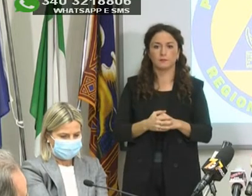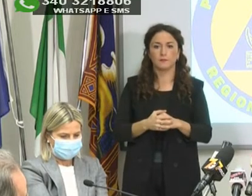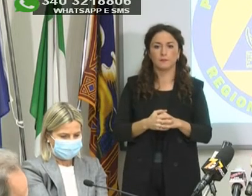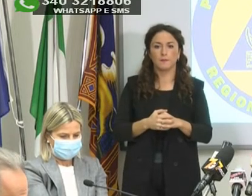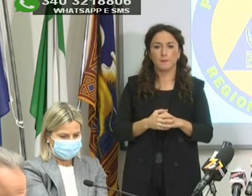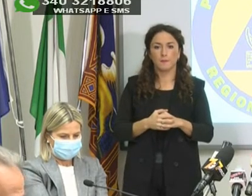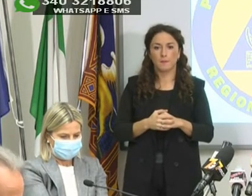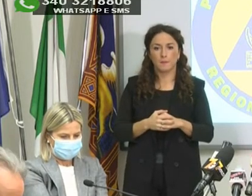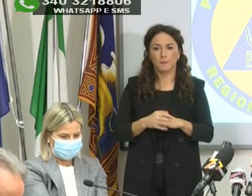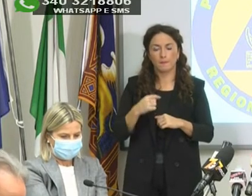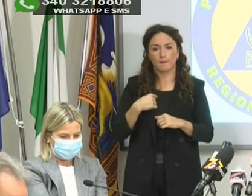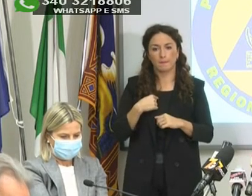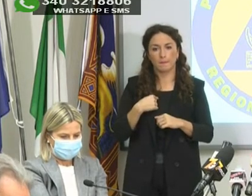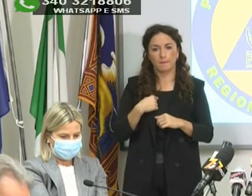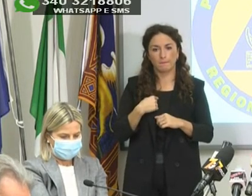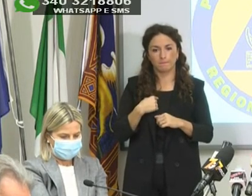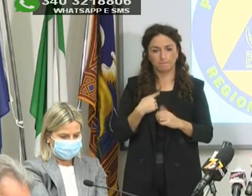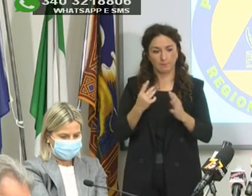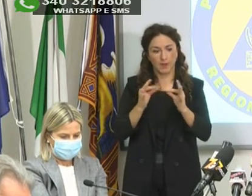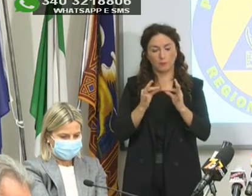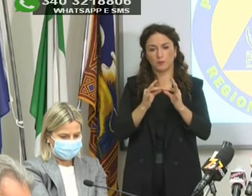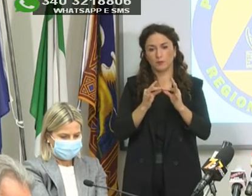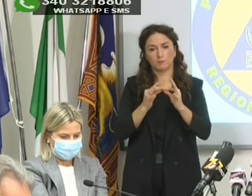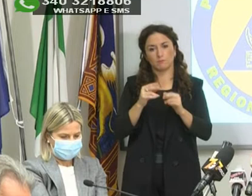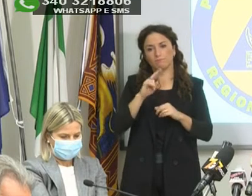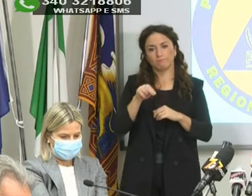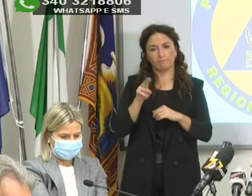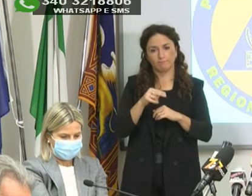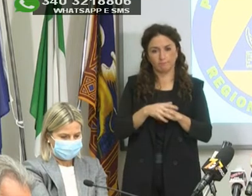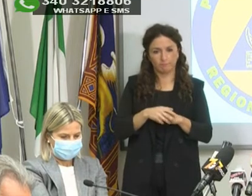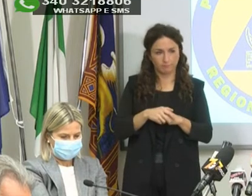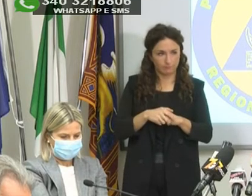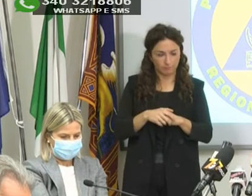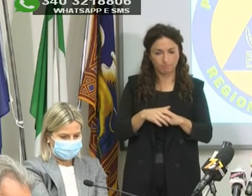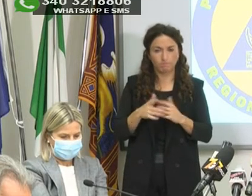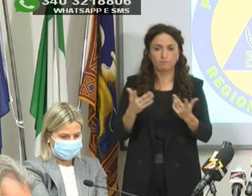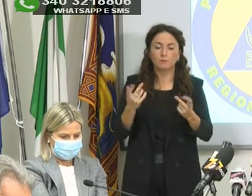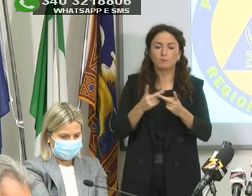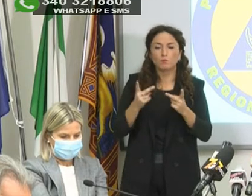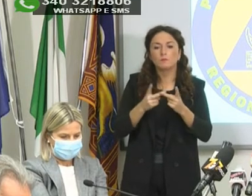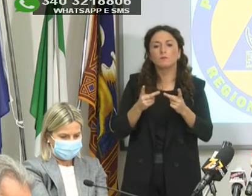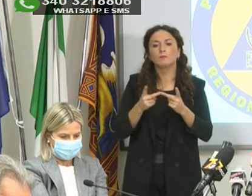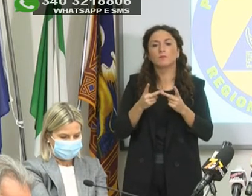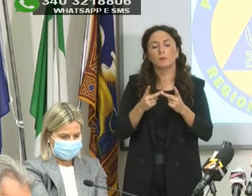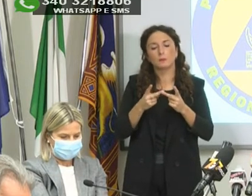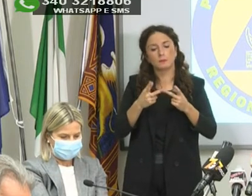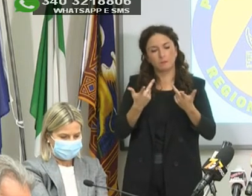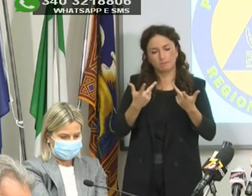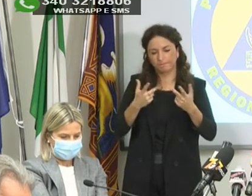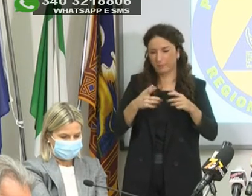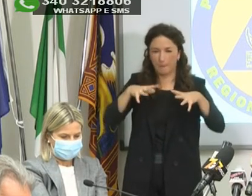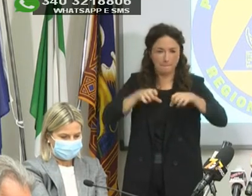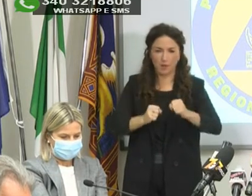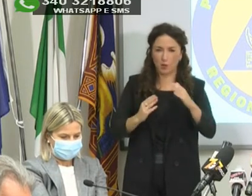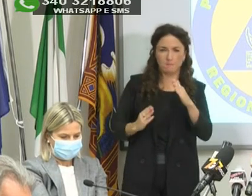Io ho cancellato l'agenda e quindi come i colleghi e cerchiamo di dedicarci anima e corpo a questa partita.